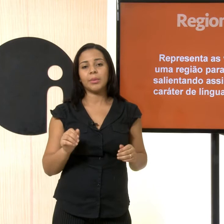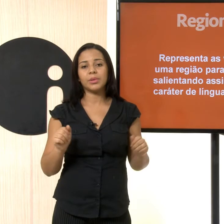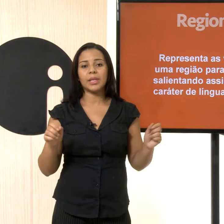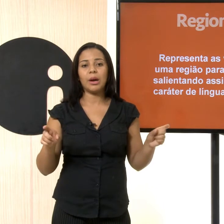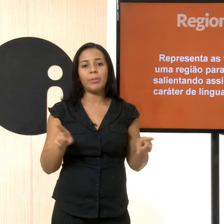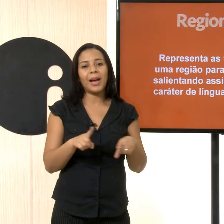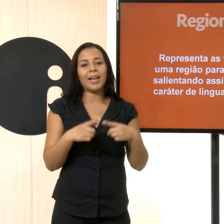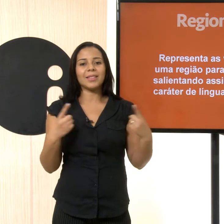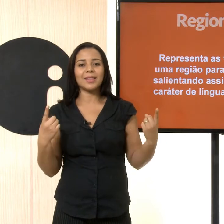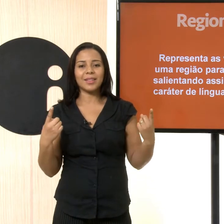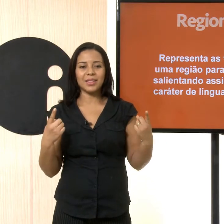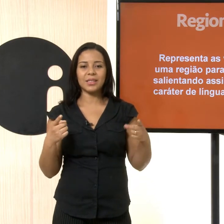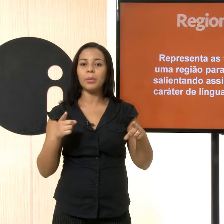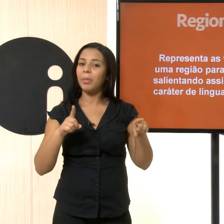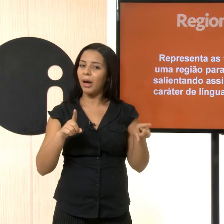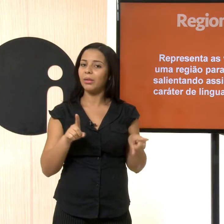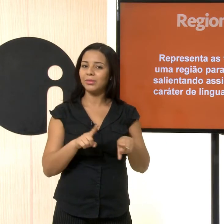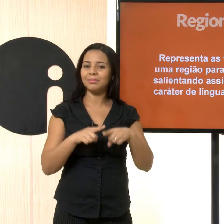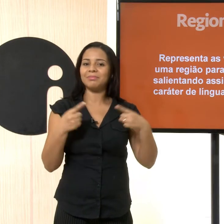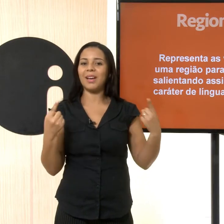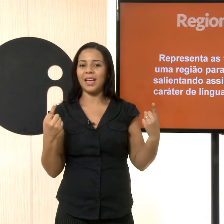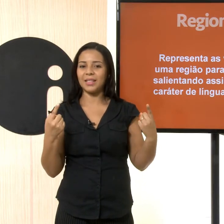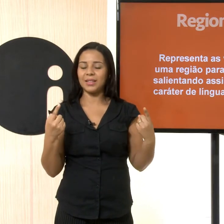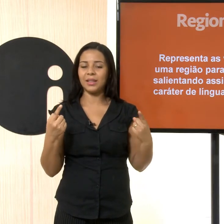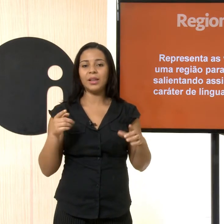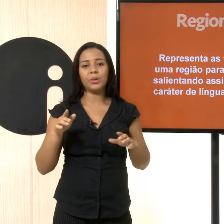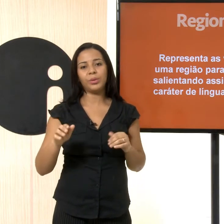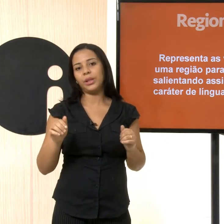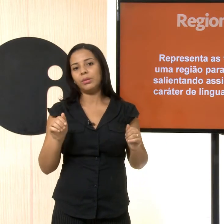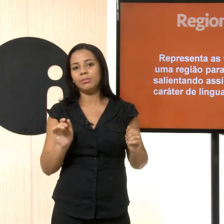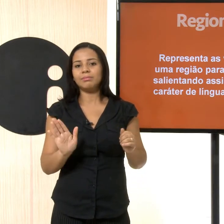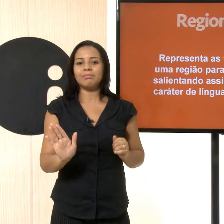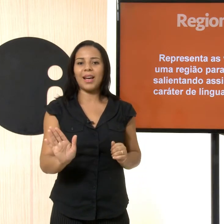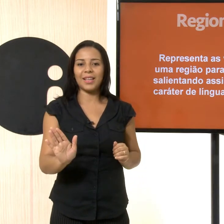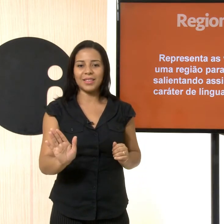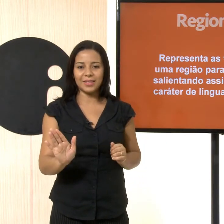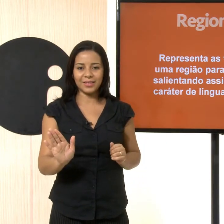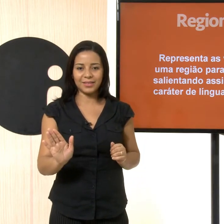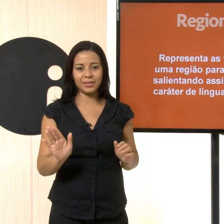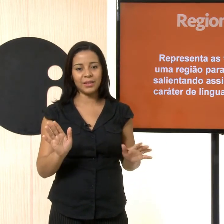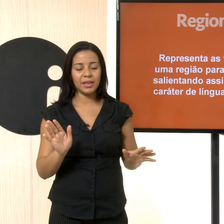o sinal mais. Em São Paulo, mais. No Rio, mais.